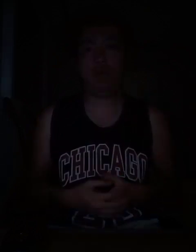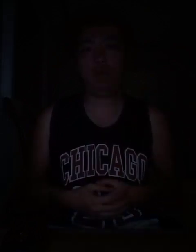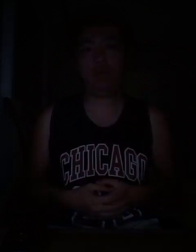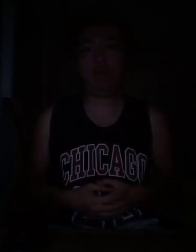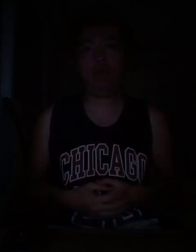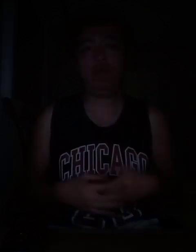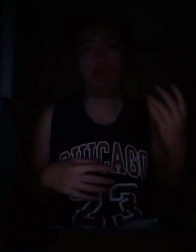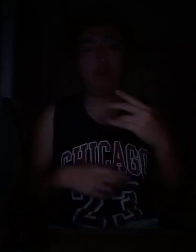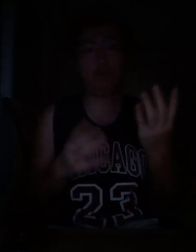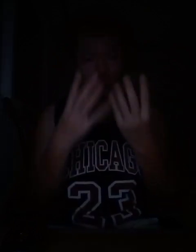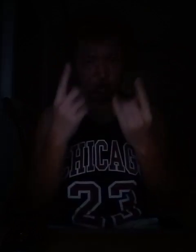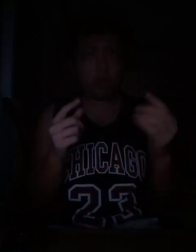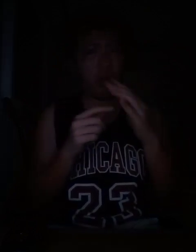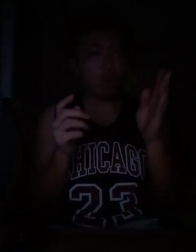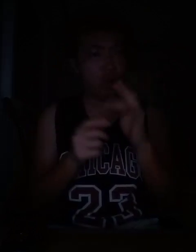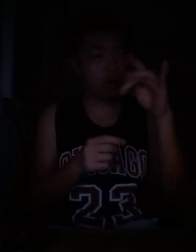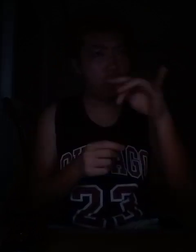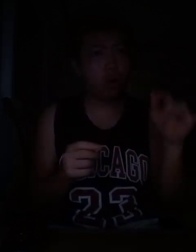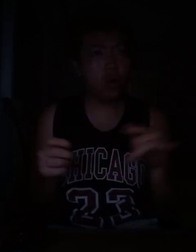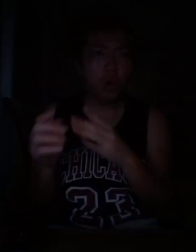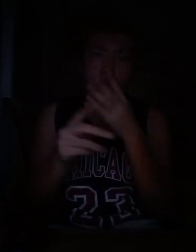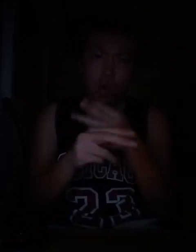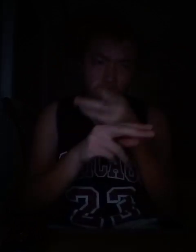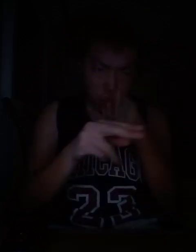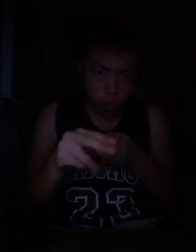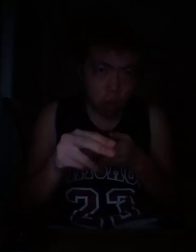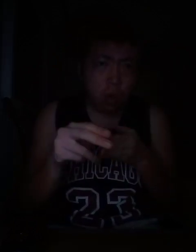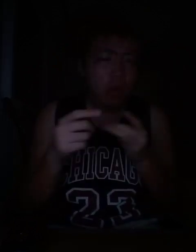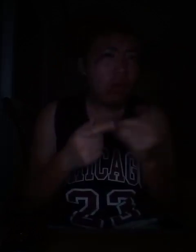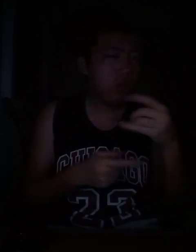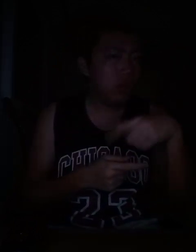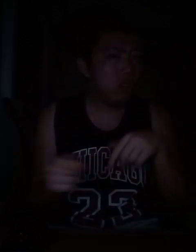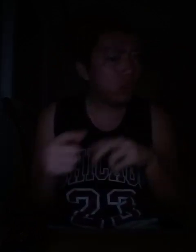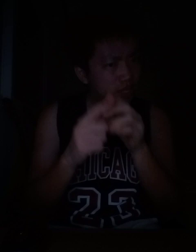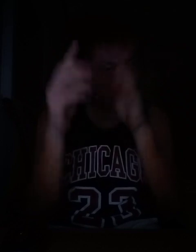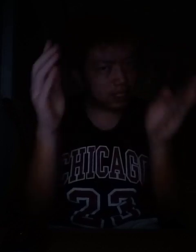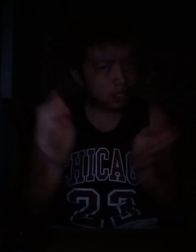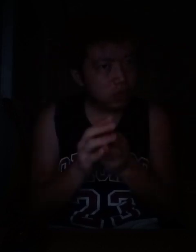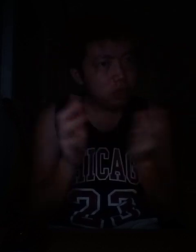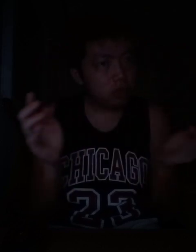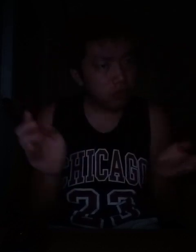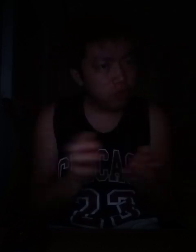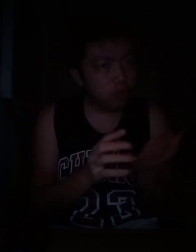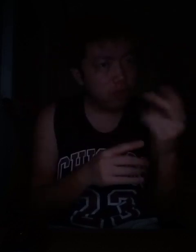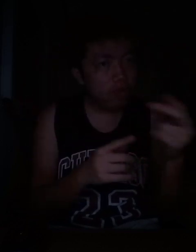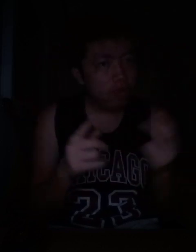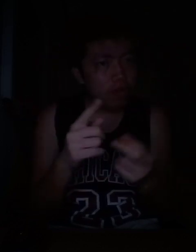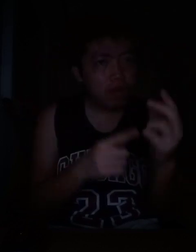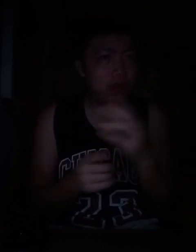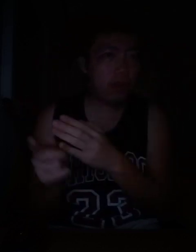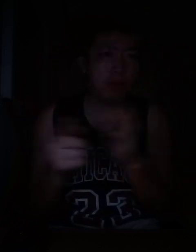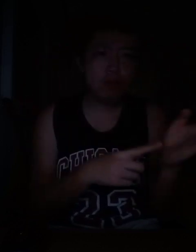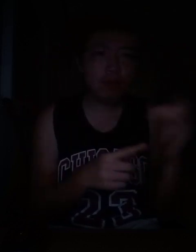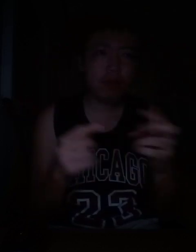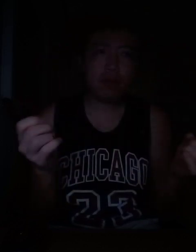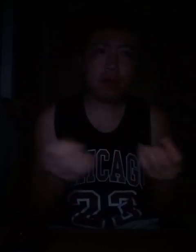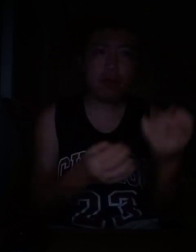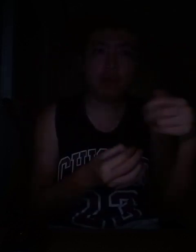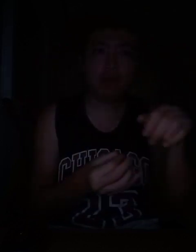무료 배송이라고 해놓고선 결제를 하고 나니 도서 상간 지역이라며 5,000원을 입금하라는 문자 메시지를